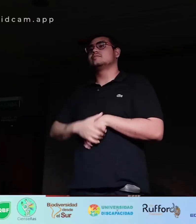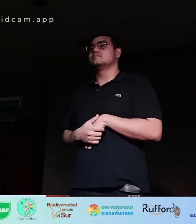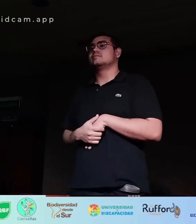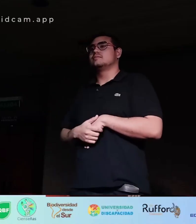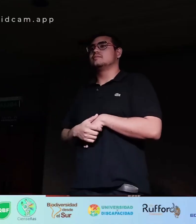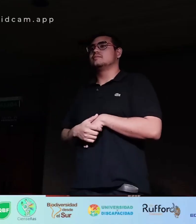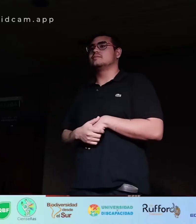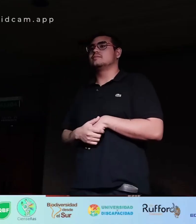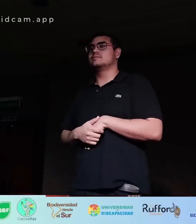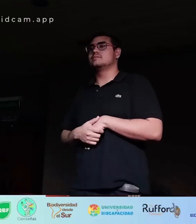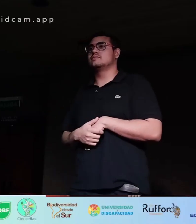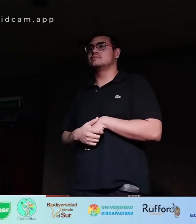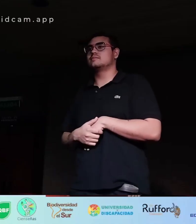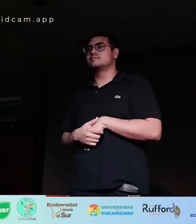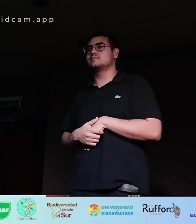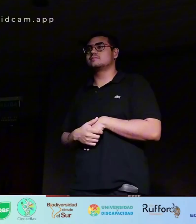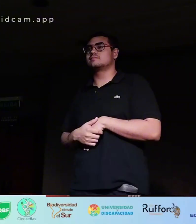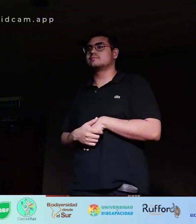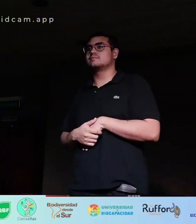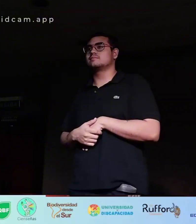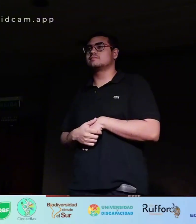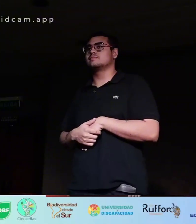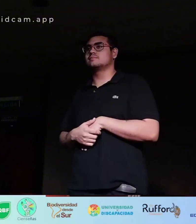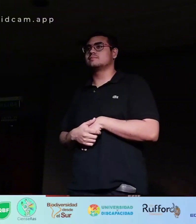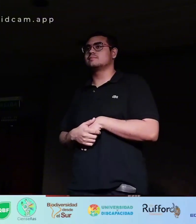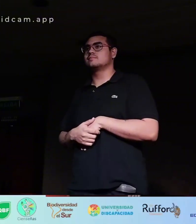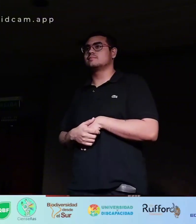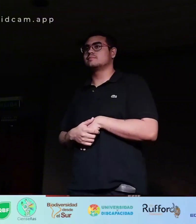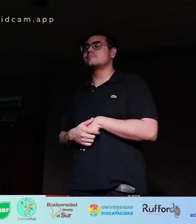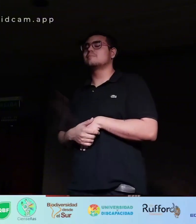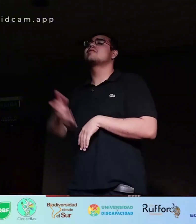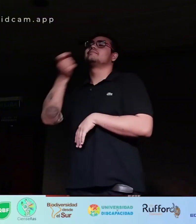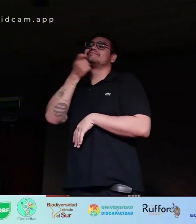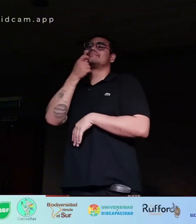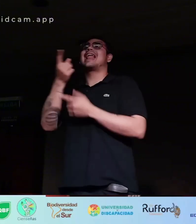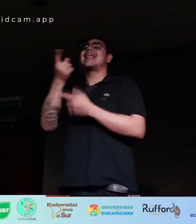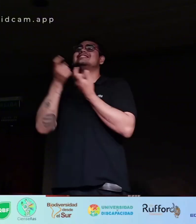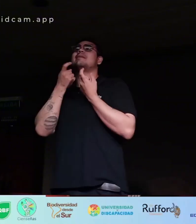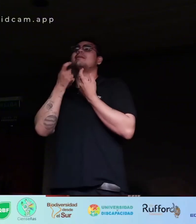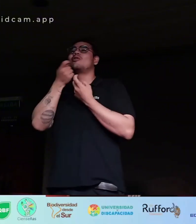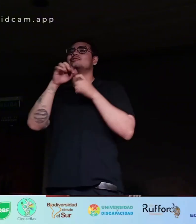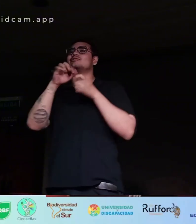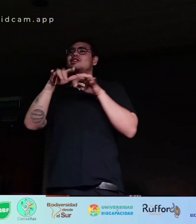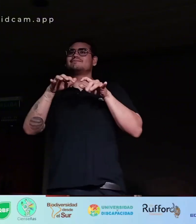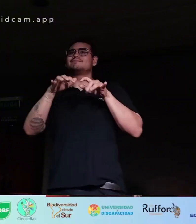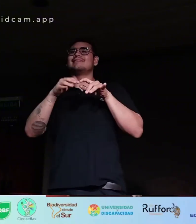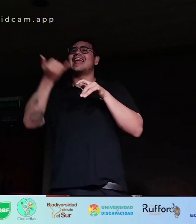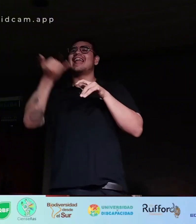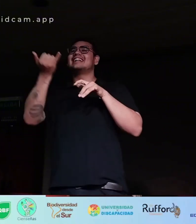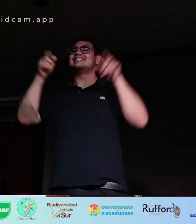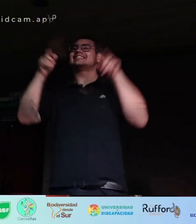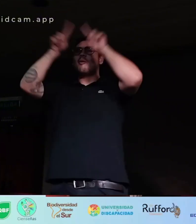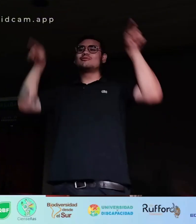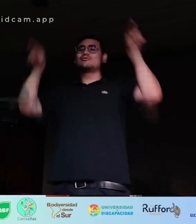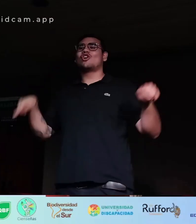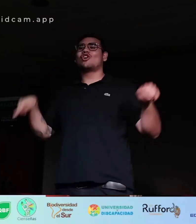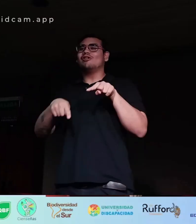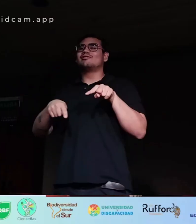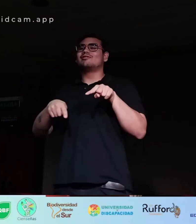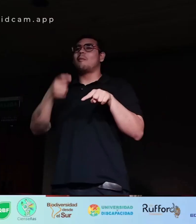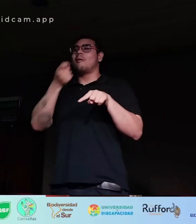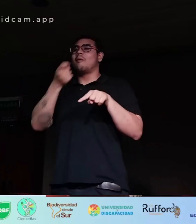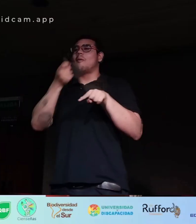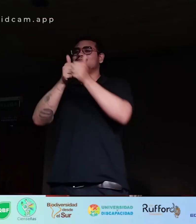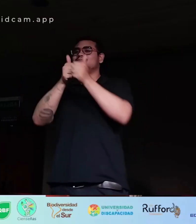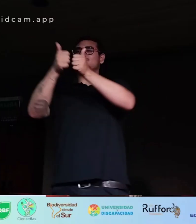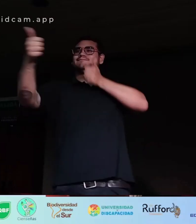que está señalando siempre en el mismo lugar. La cara ponete a esta distancia y señala en este espacio, y vos con eso vas a tener una